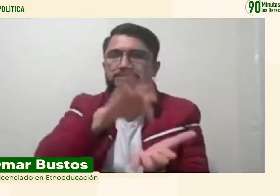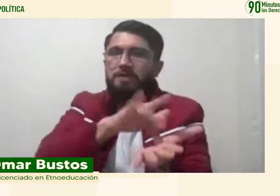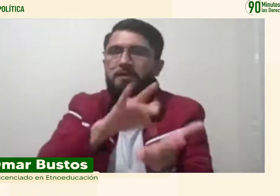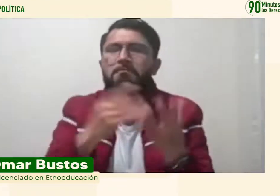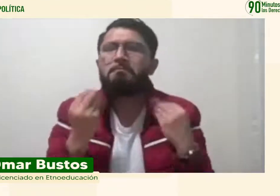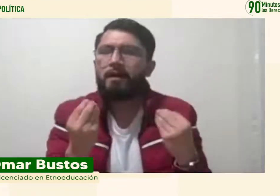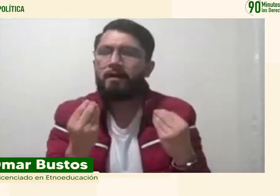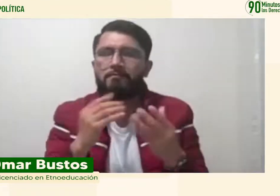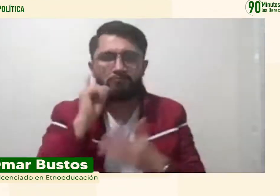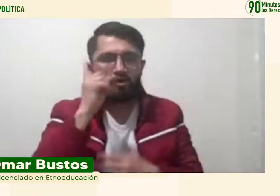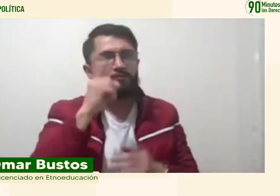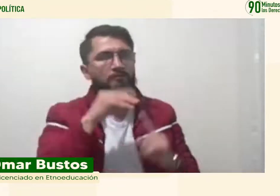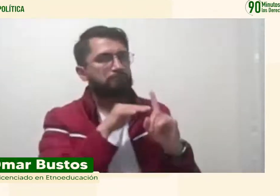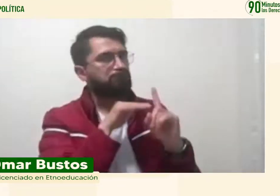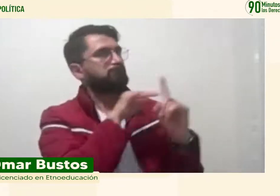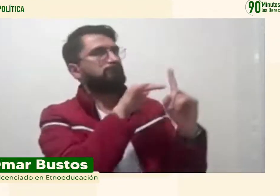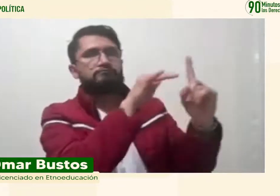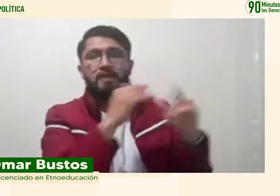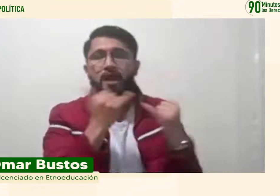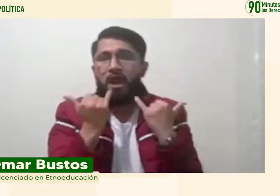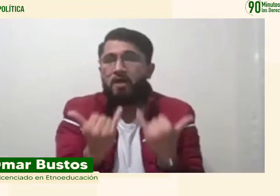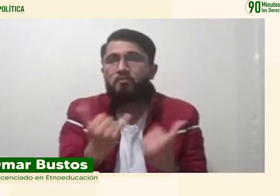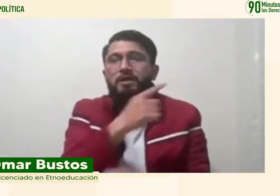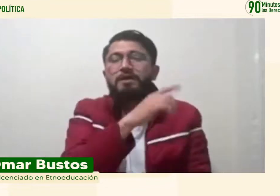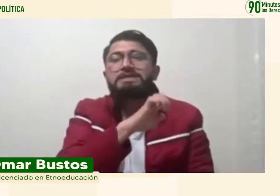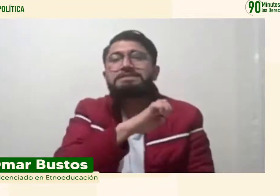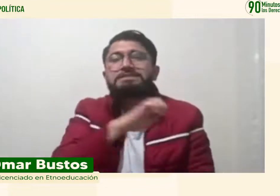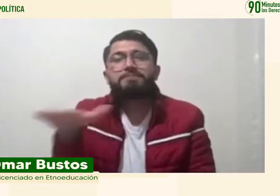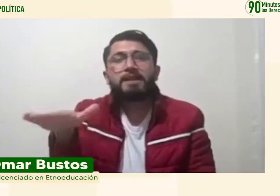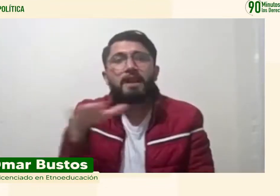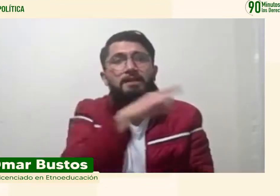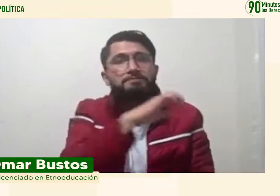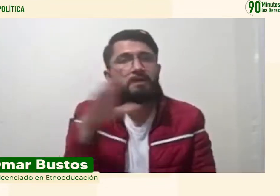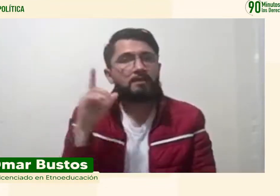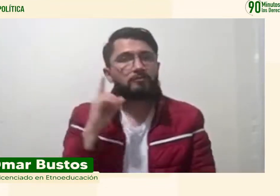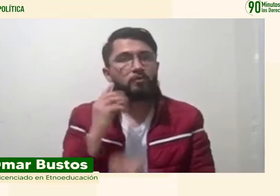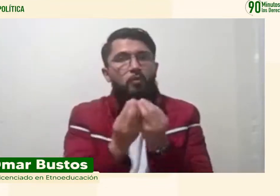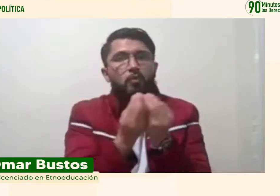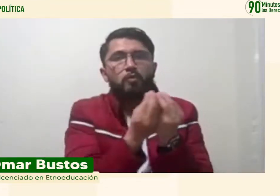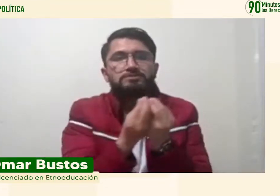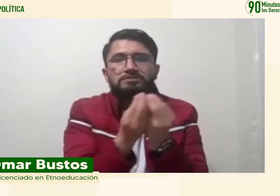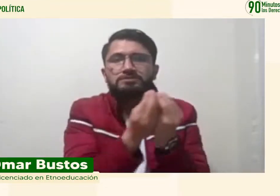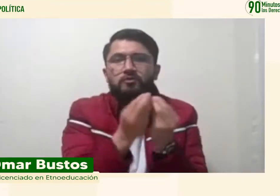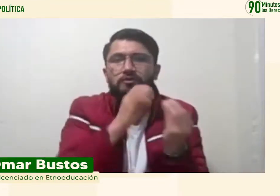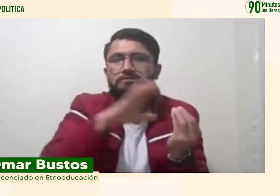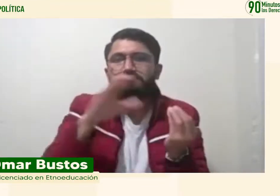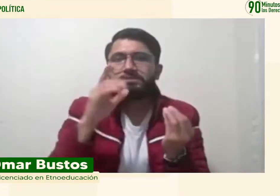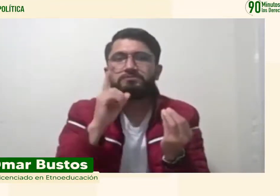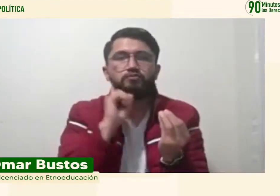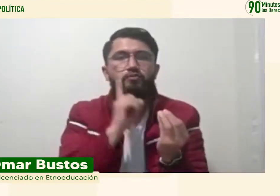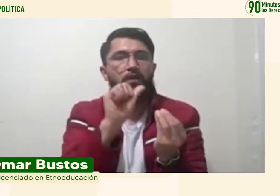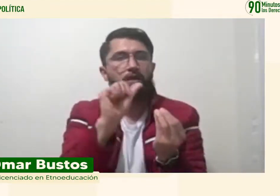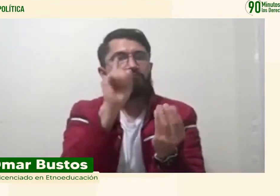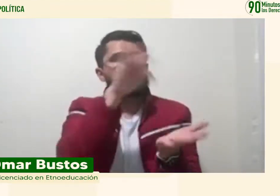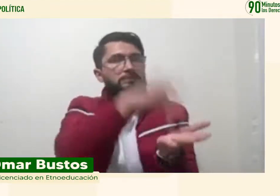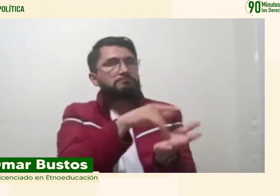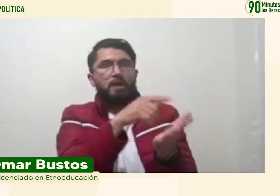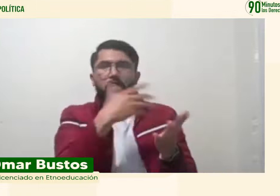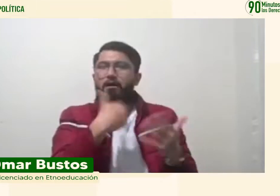vemos que que se puede que las personas pueden las sordas pueden hacer incidencia y por este respecto también en el espinal